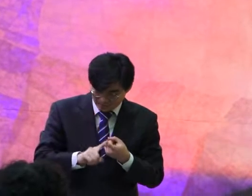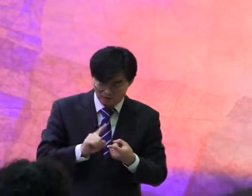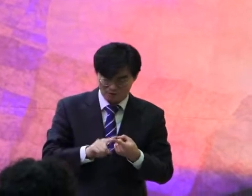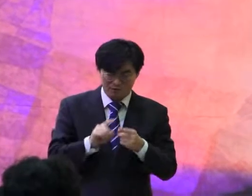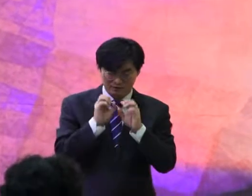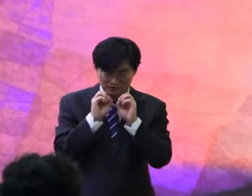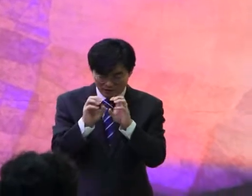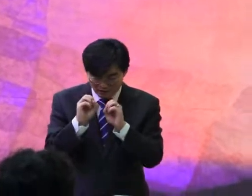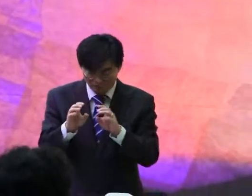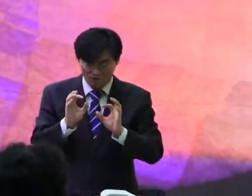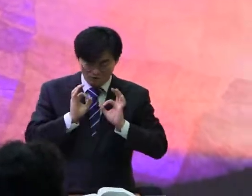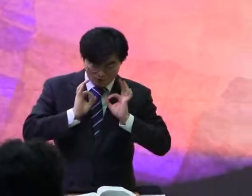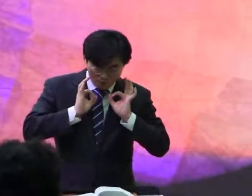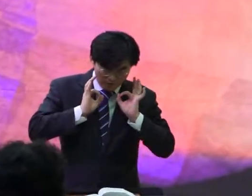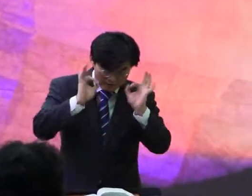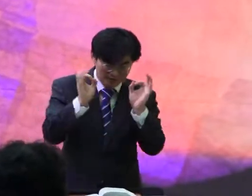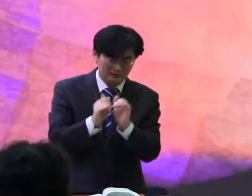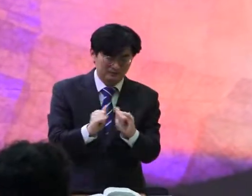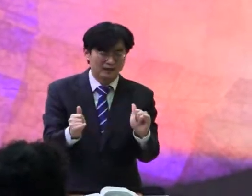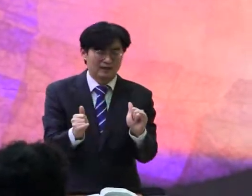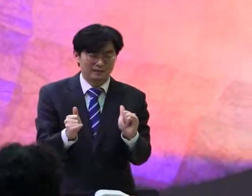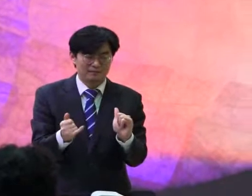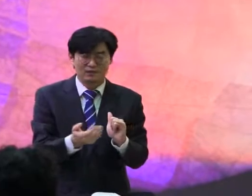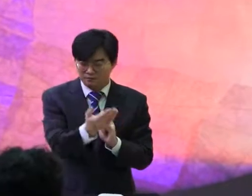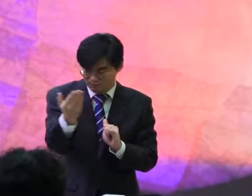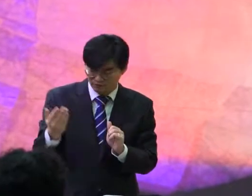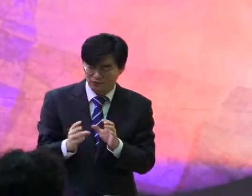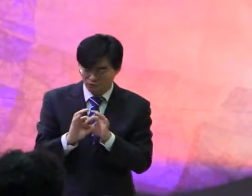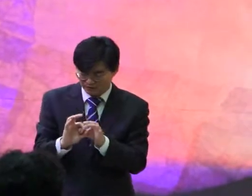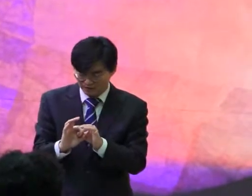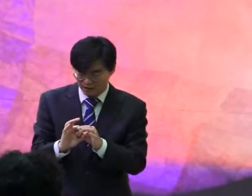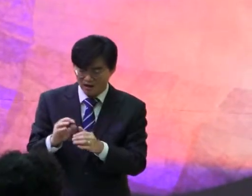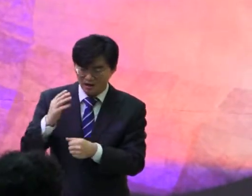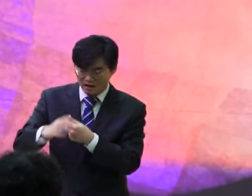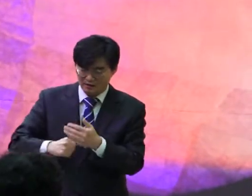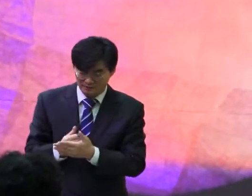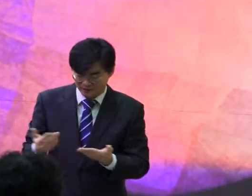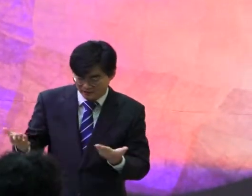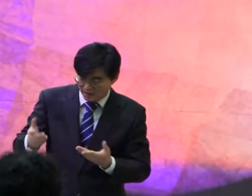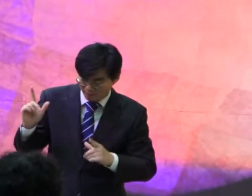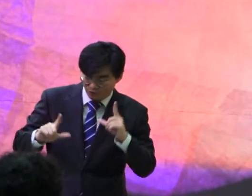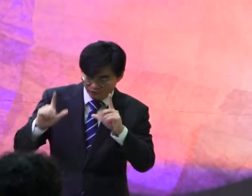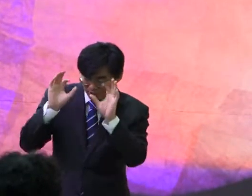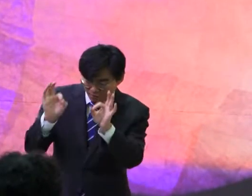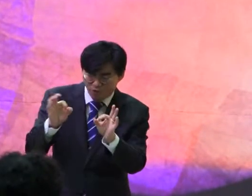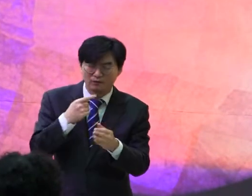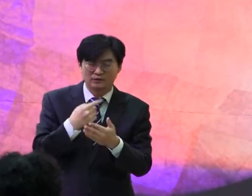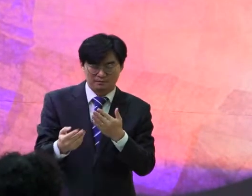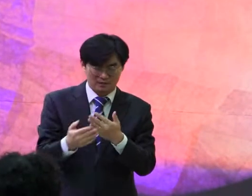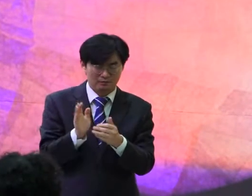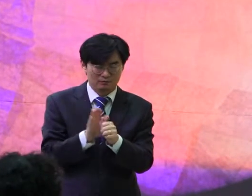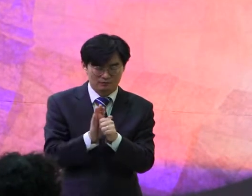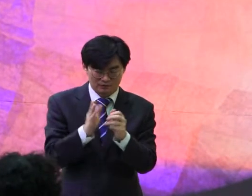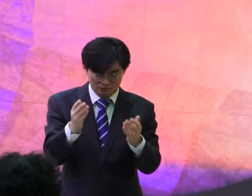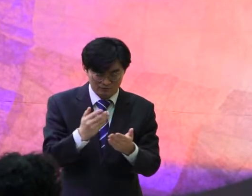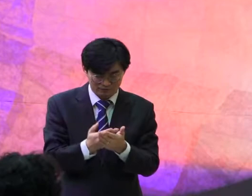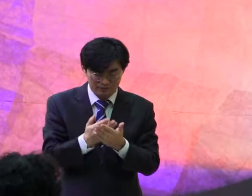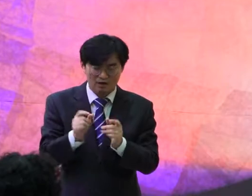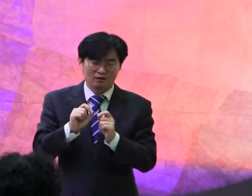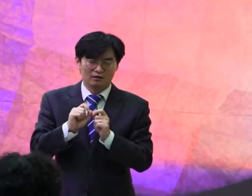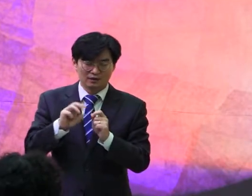전하기 위해서 애쓰는 사람들을 통해서 일하시는 주님을 믿습니다. 우리 하나님 영천제의 모든